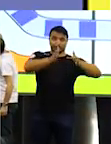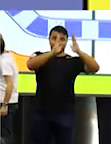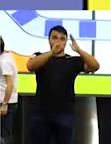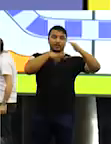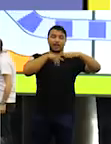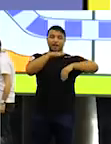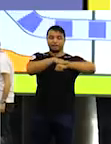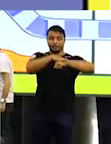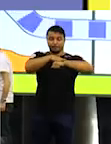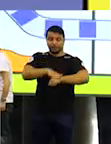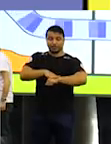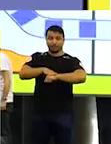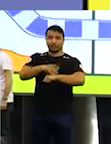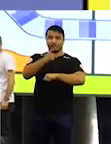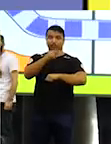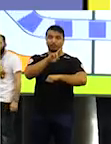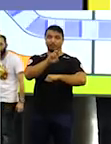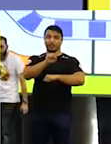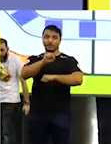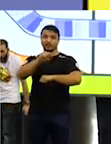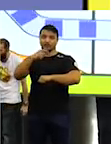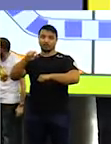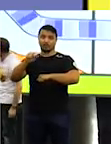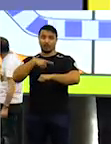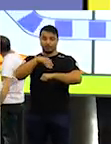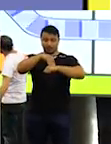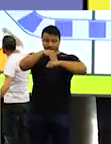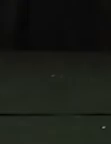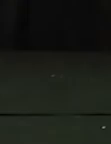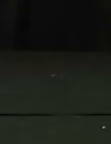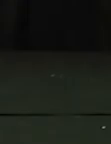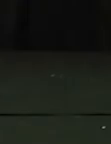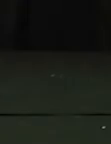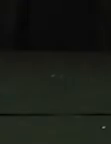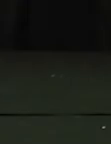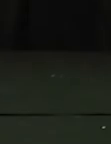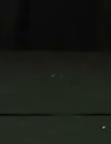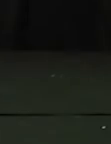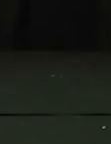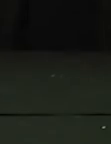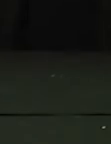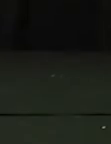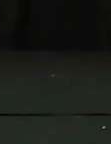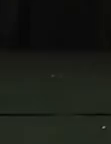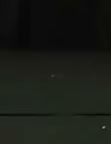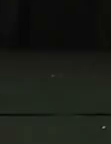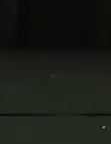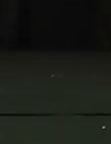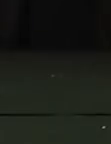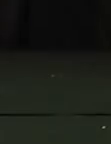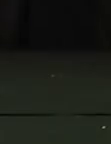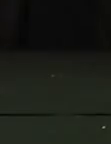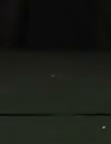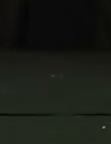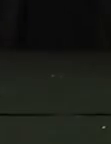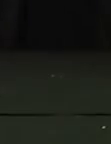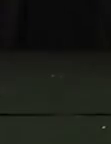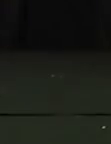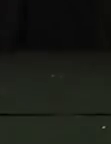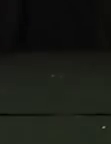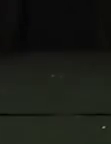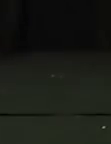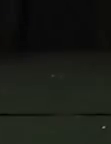que a água exerce na base é tão grande que faz com que as turbinas sejam giradas com